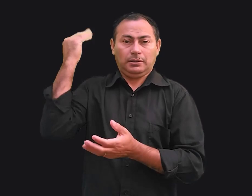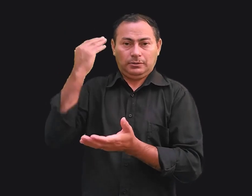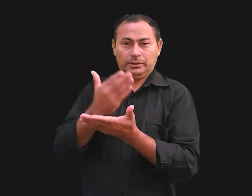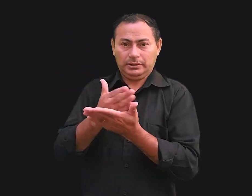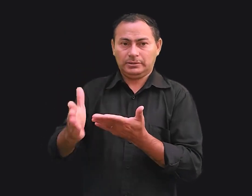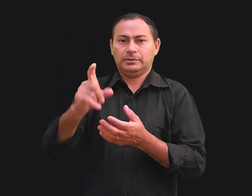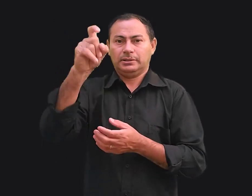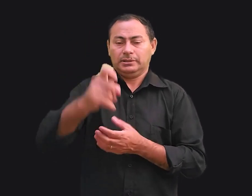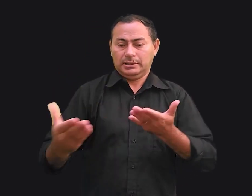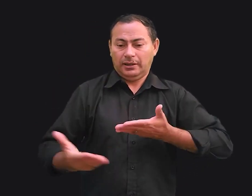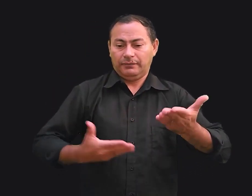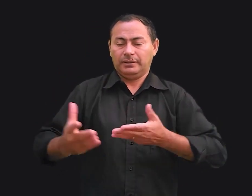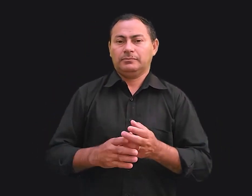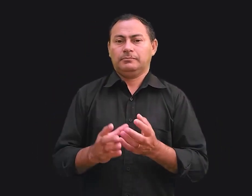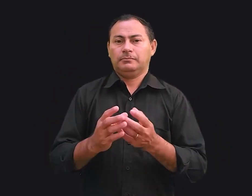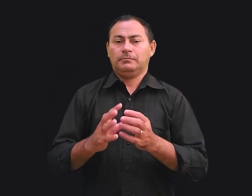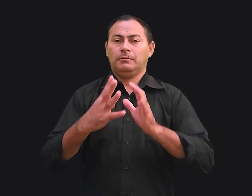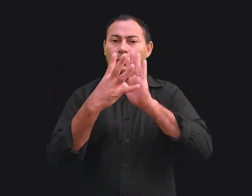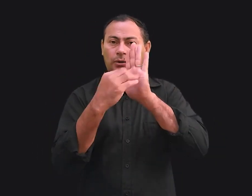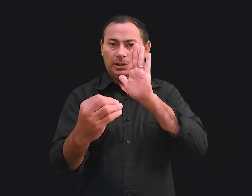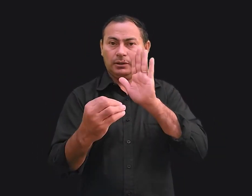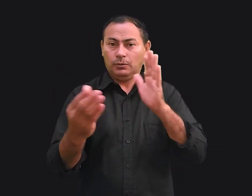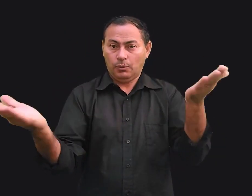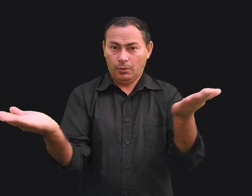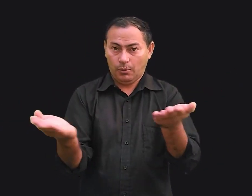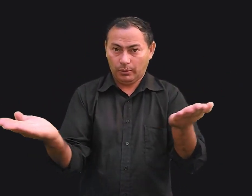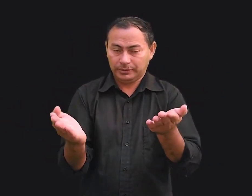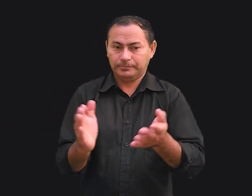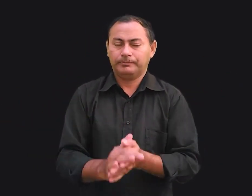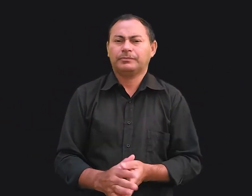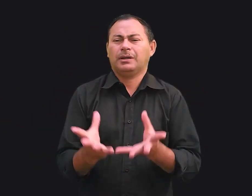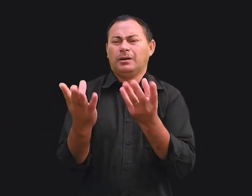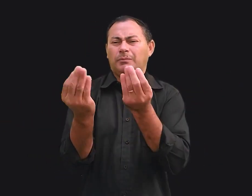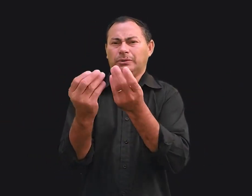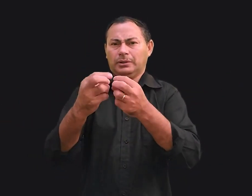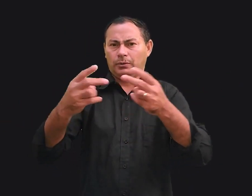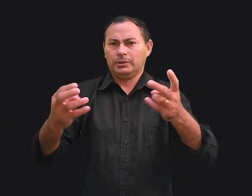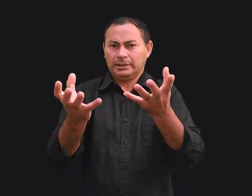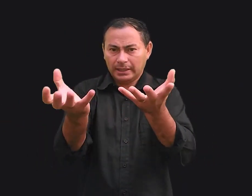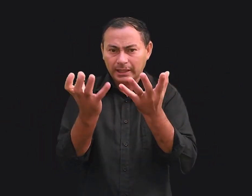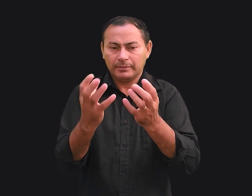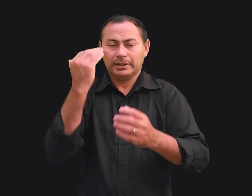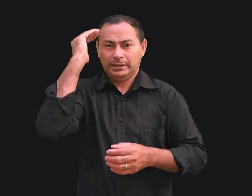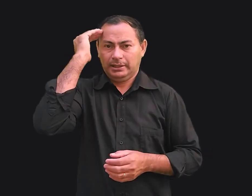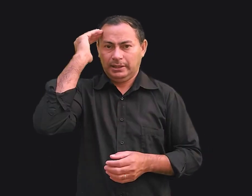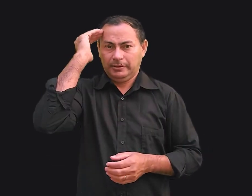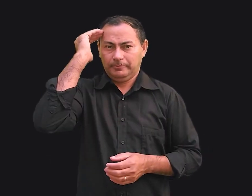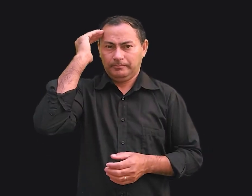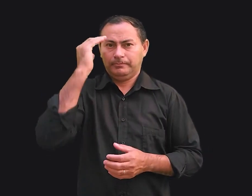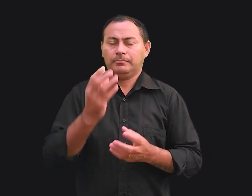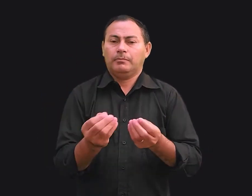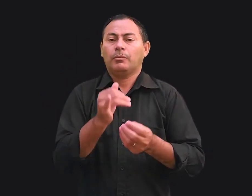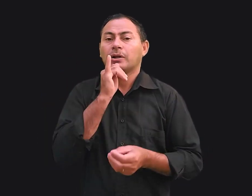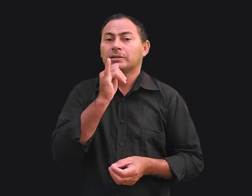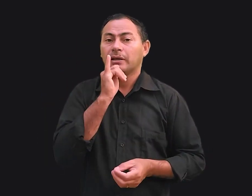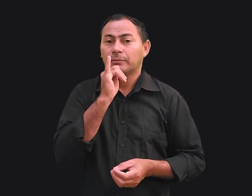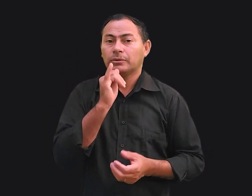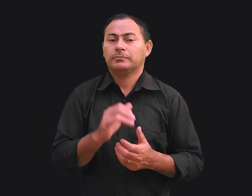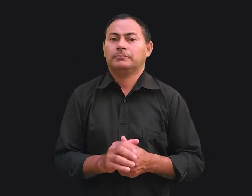início, servindo-nos de modelo hoje. Há muitas coisas que queremos entender, como, por exemplo,